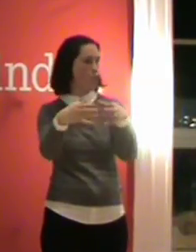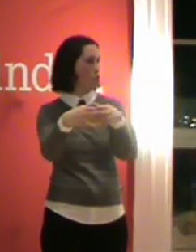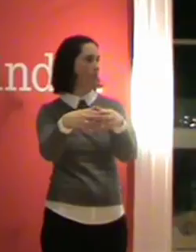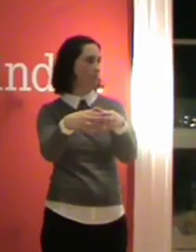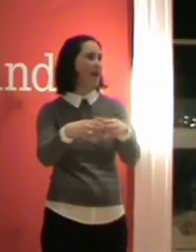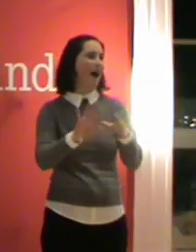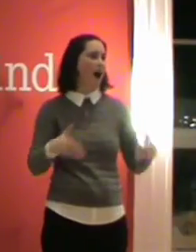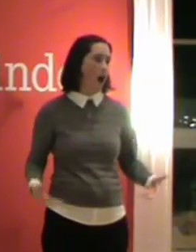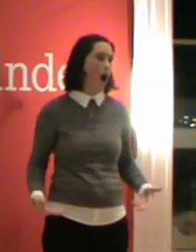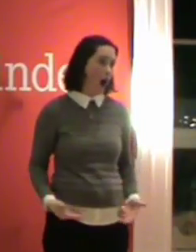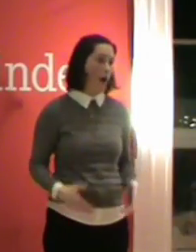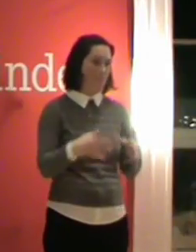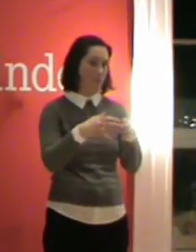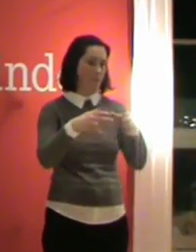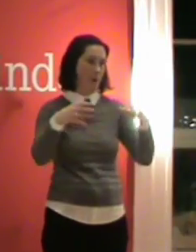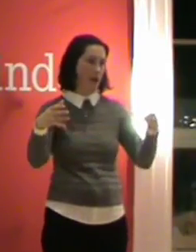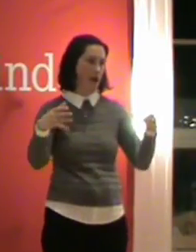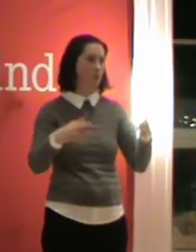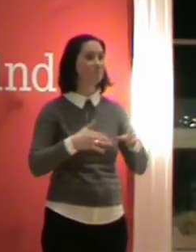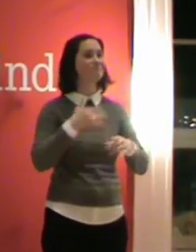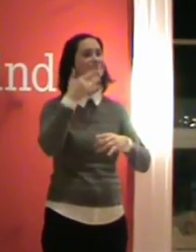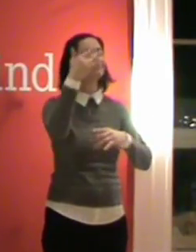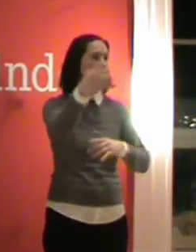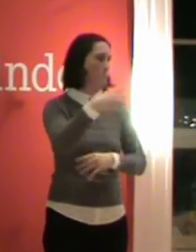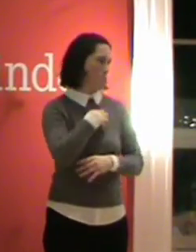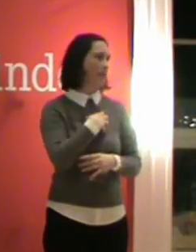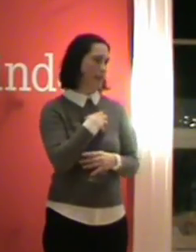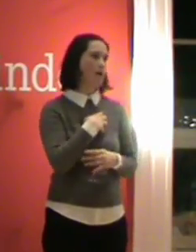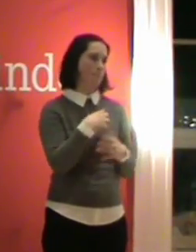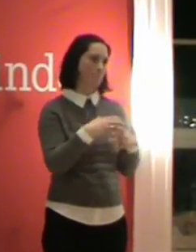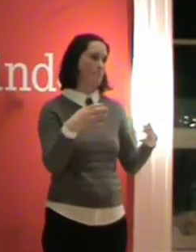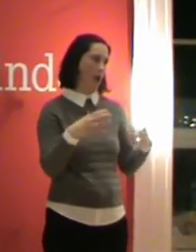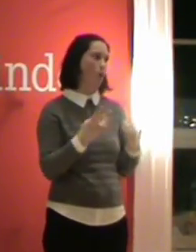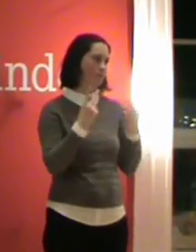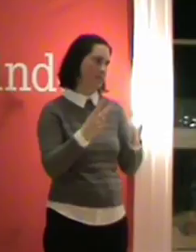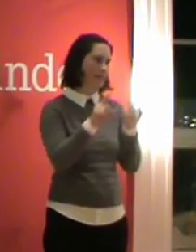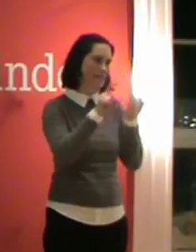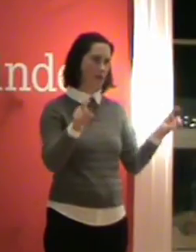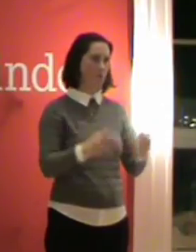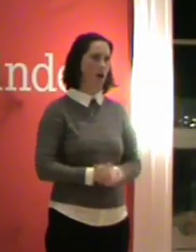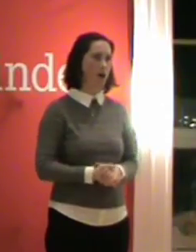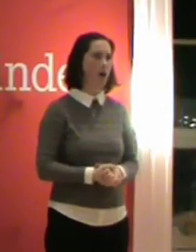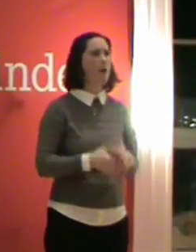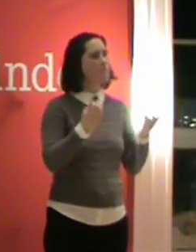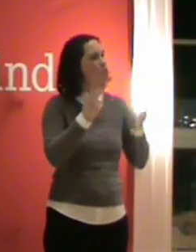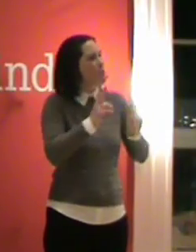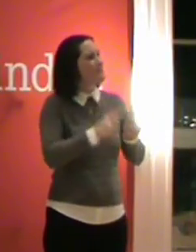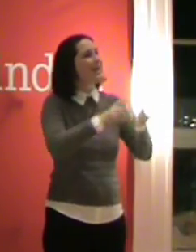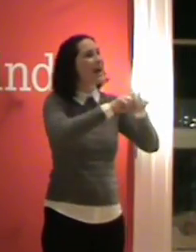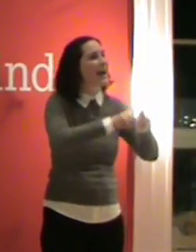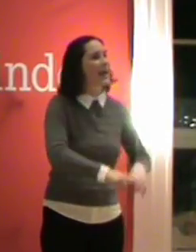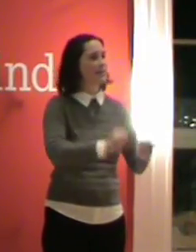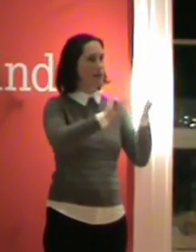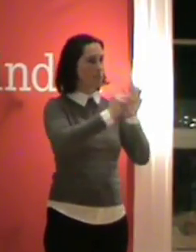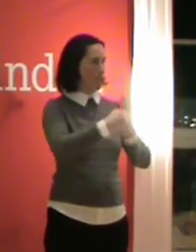Armut. Und dieses Problem wird uns jetzt in nächster Zeit ganz besonders beschäftigen. Da braucht es eigentlich eine Rentenpolitik,